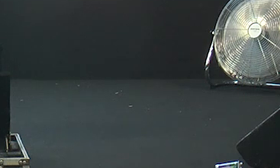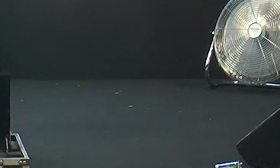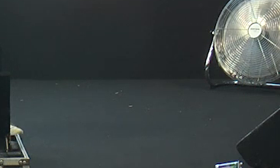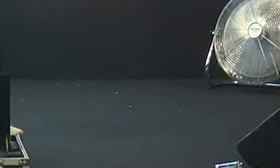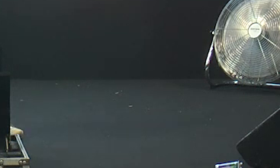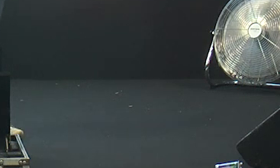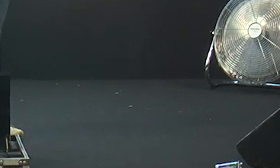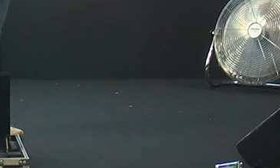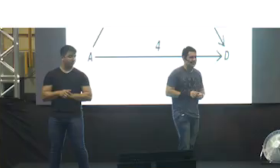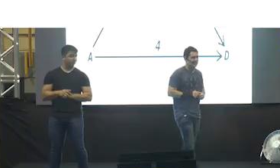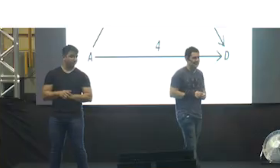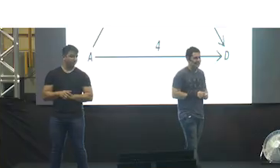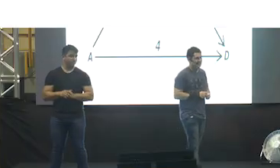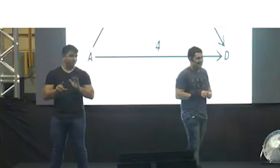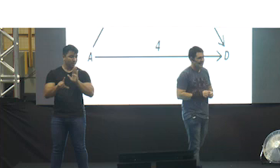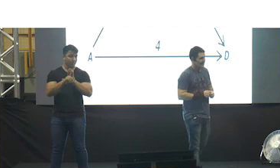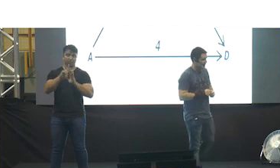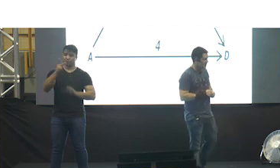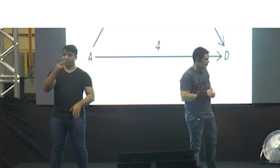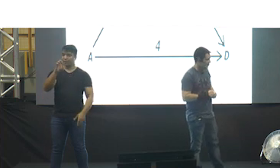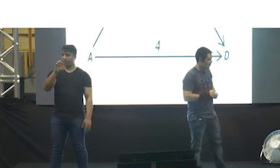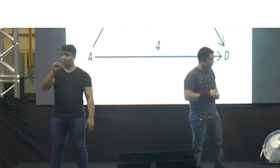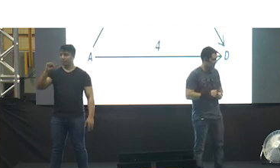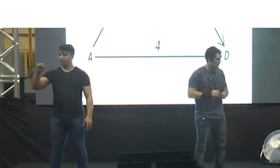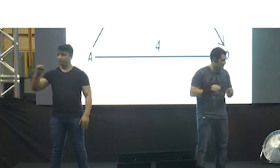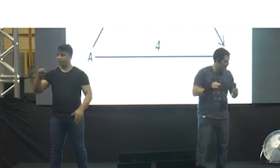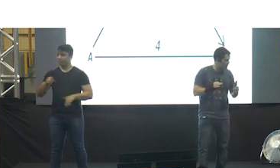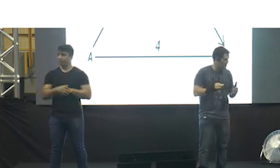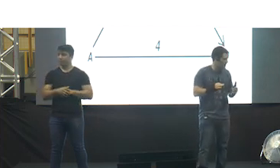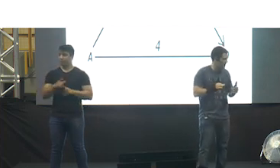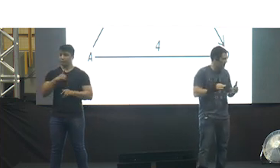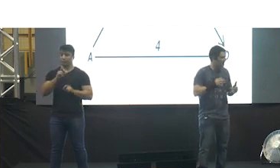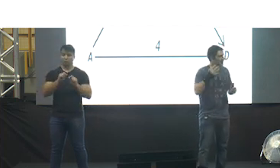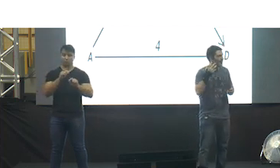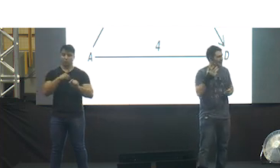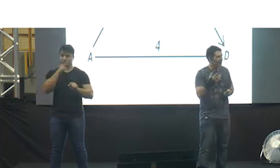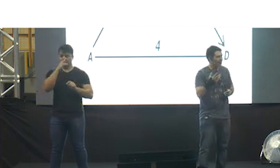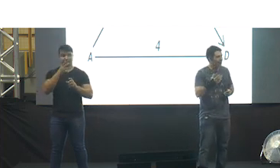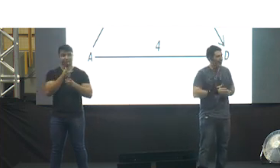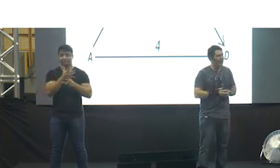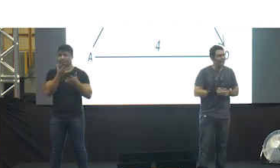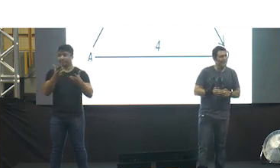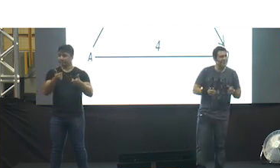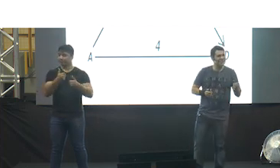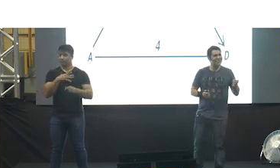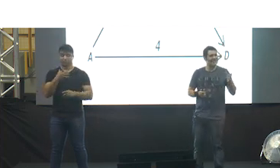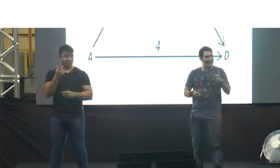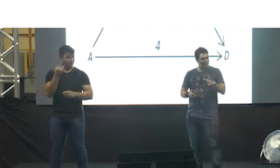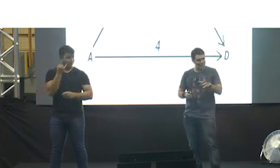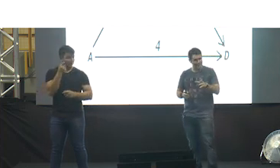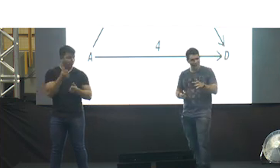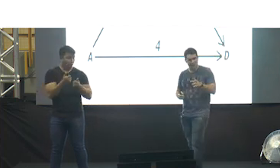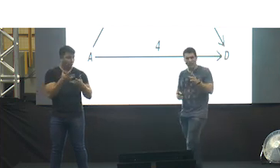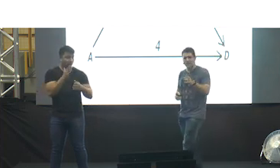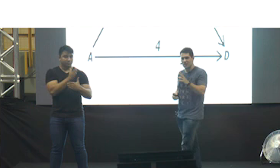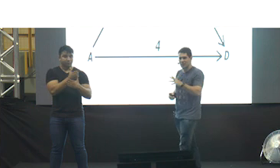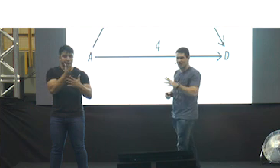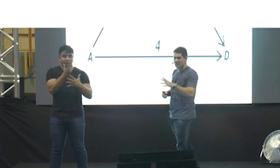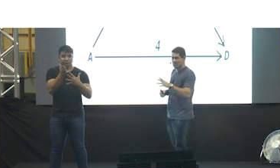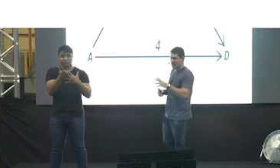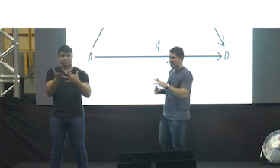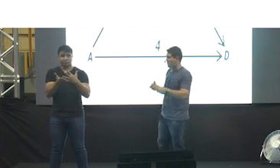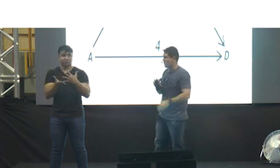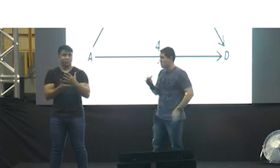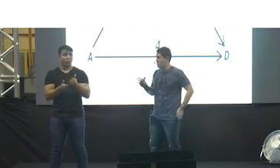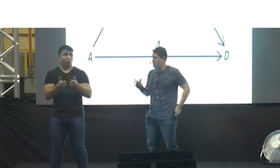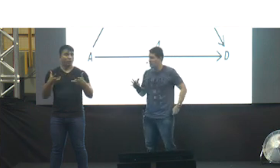Outro negocinho bacana, lei de Hess. Na lei de Hess, galera, ele fala o seguinte, Não importa a quantidade de etapas que você tem uma